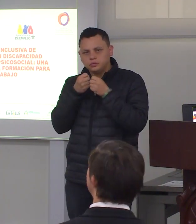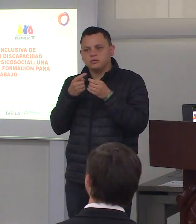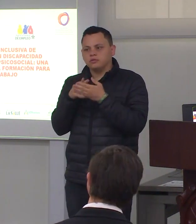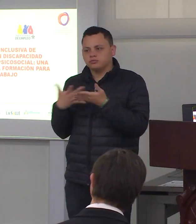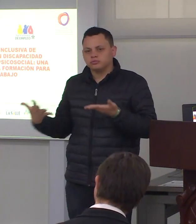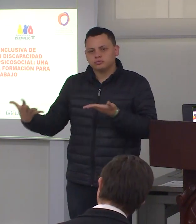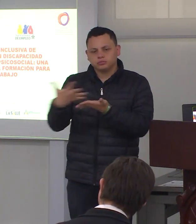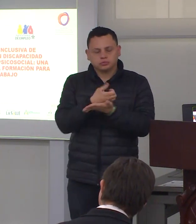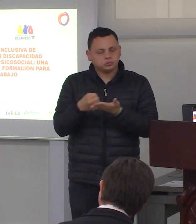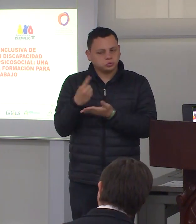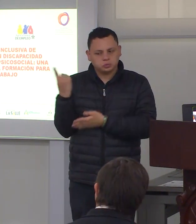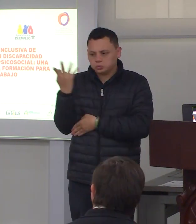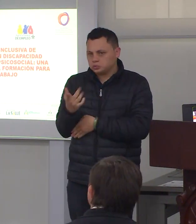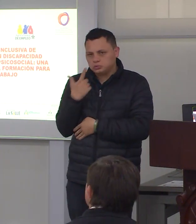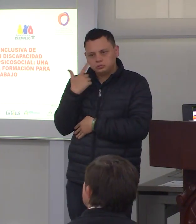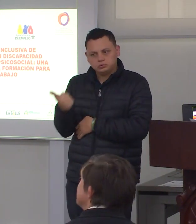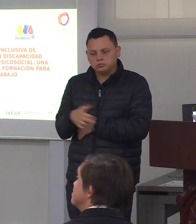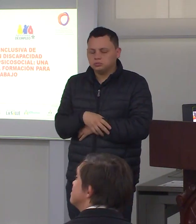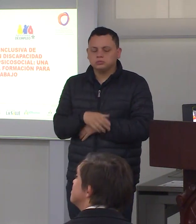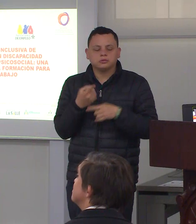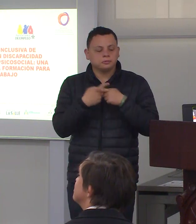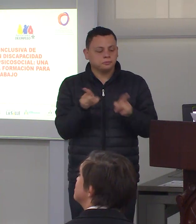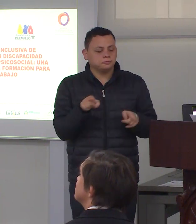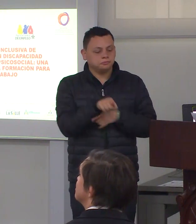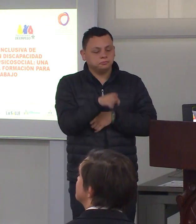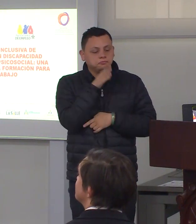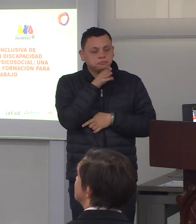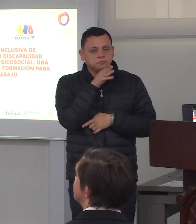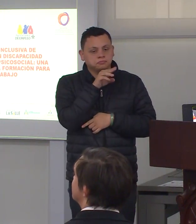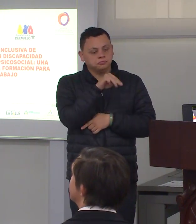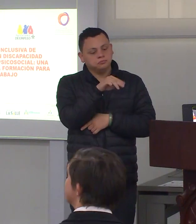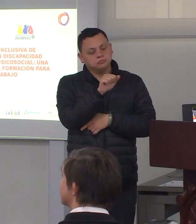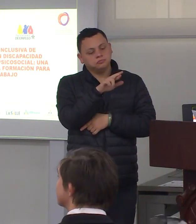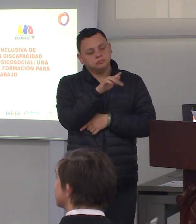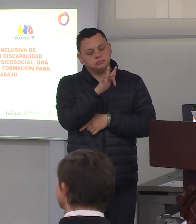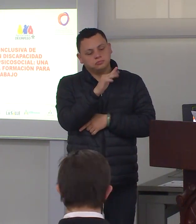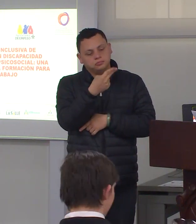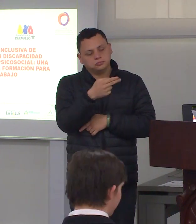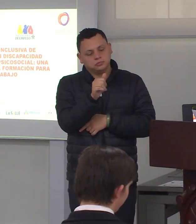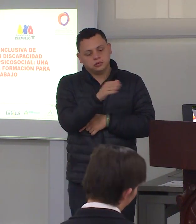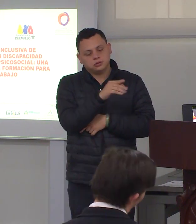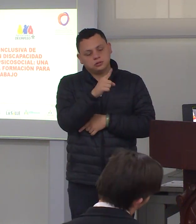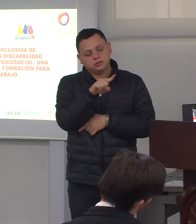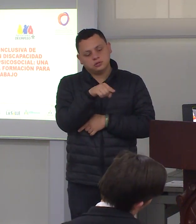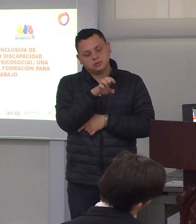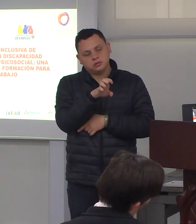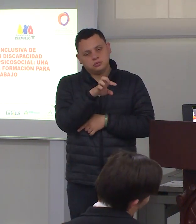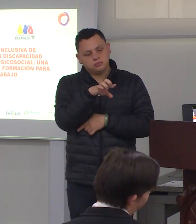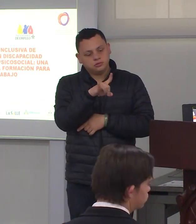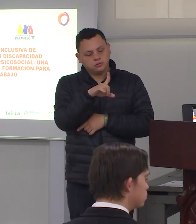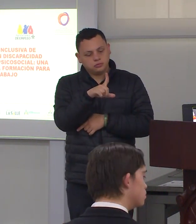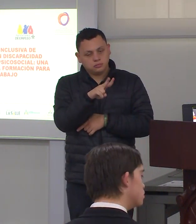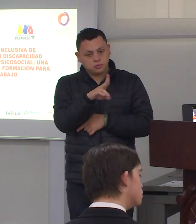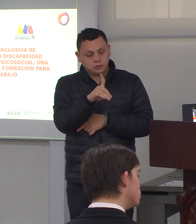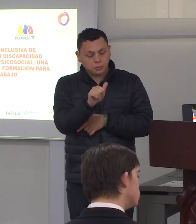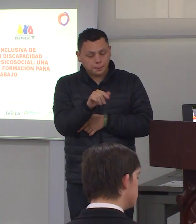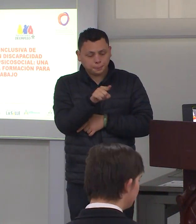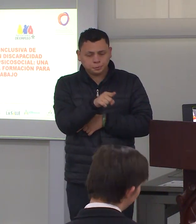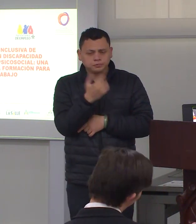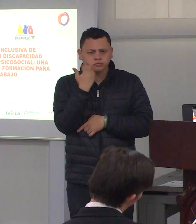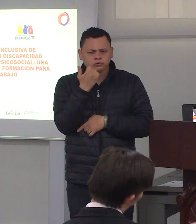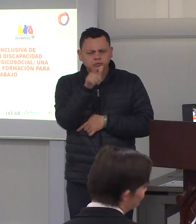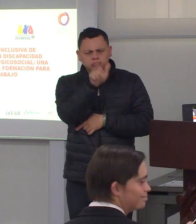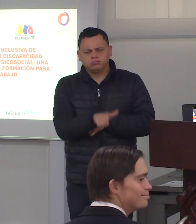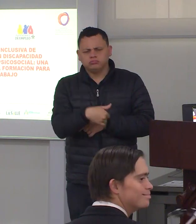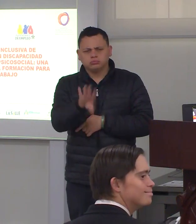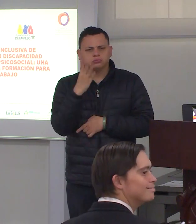hechas por ellos. Geniales. Marta Sepúlveda, quien dirige la fundación y con quien he tenido la oportunidad de reunirme para hablar del proyecto, es una mujer llena